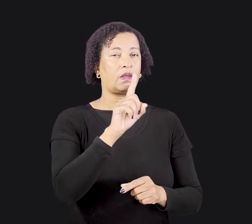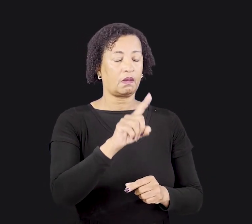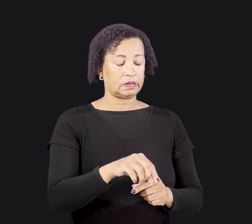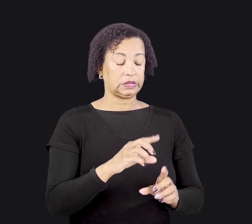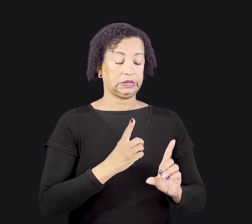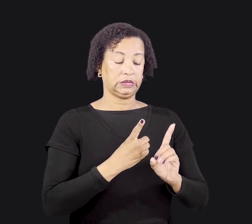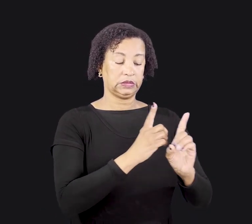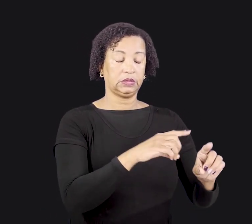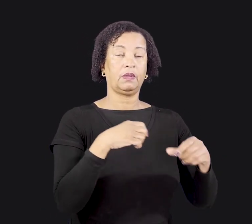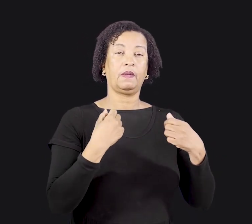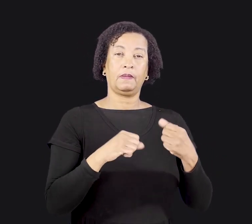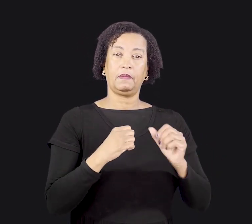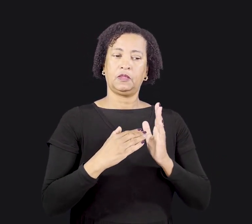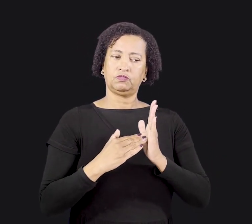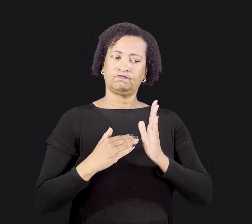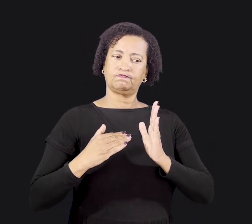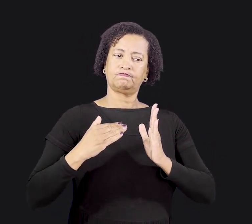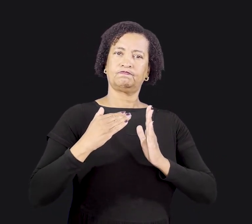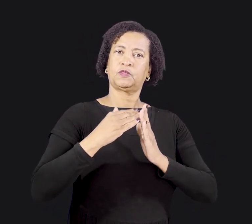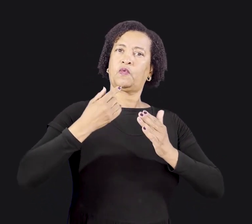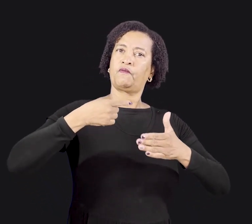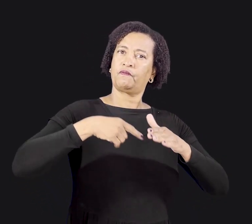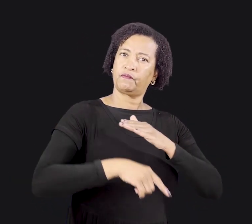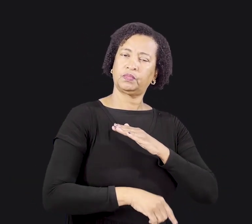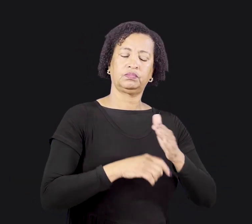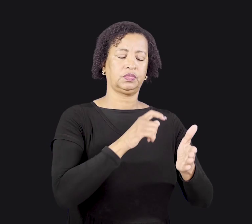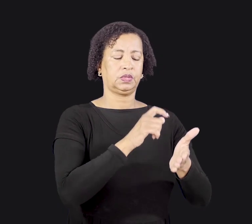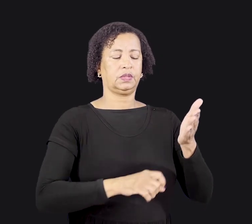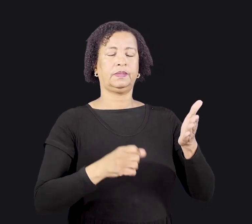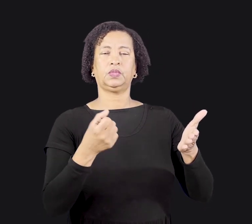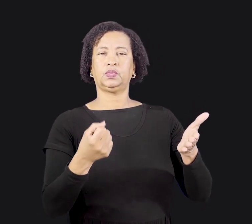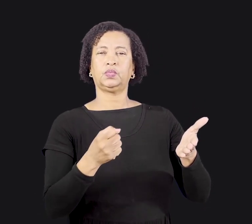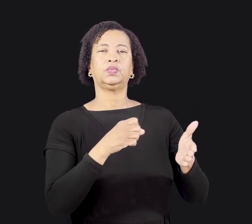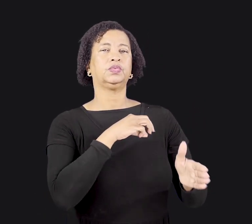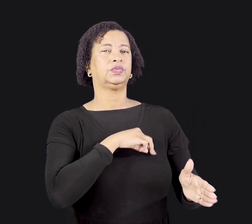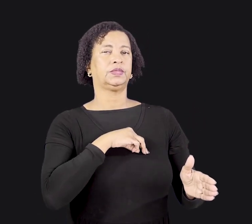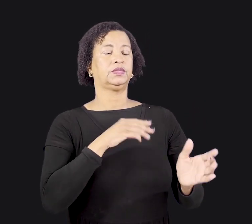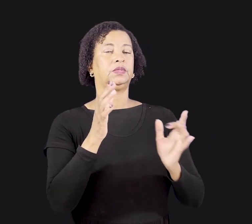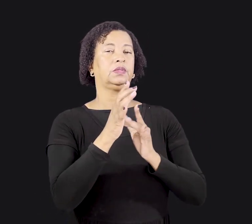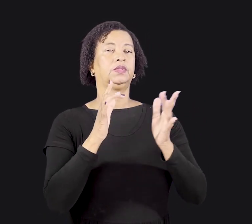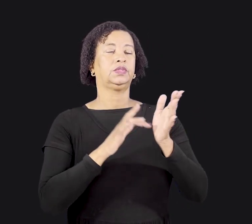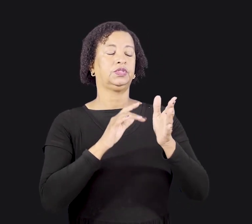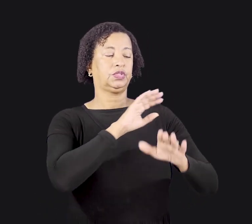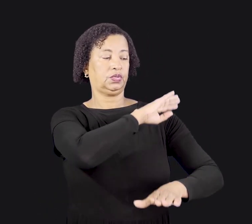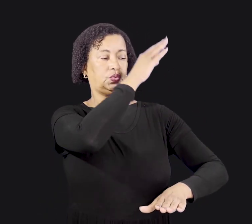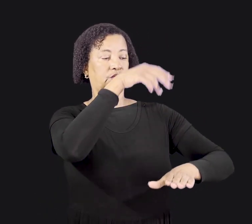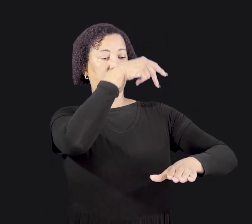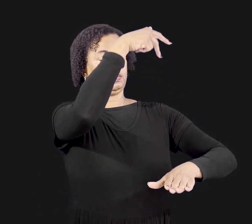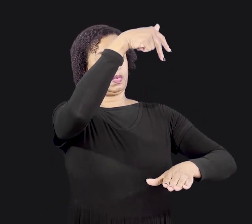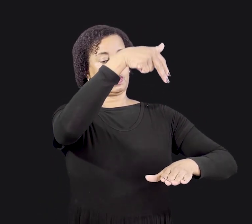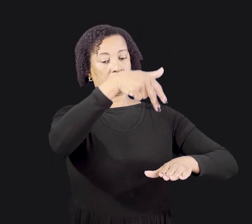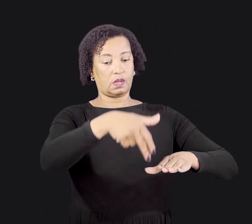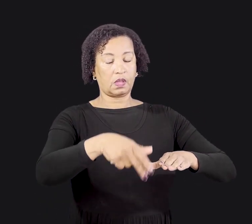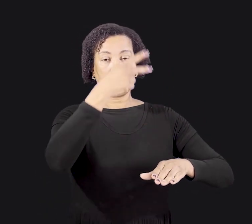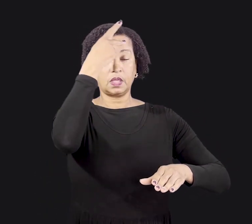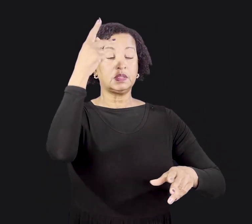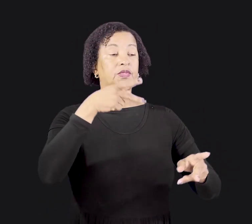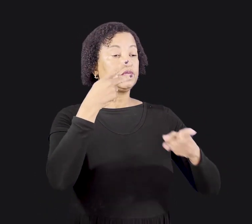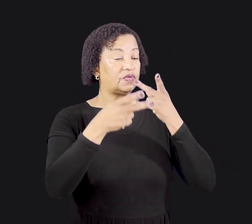custo alto. Lemos no capítulo 8 de Mateus que quando Jesus desceu do monte, as pessoas diziam: eu te seguirei por